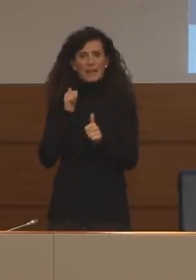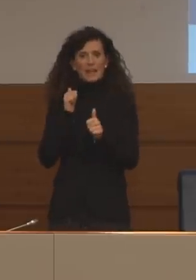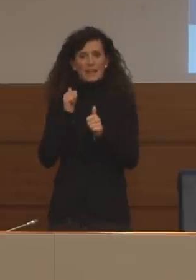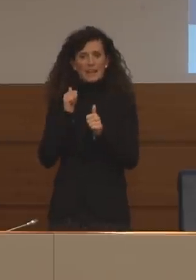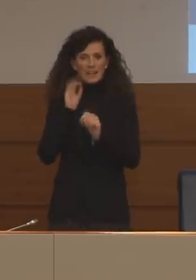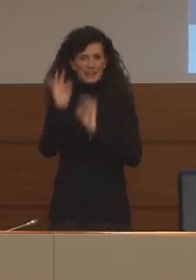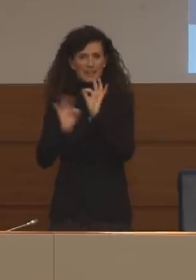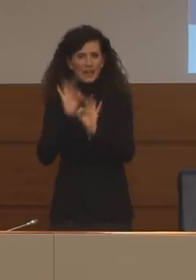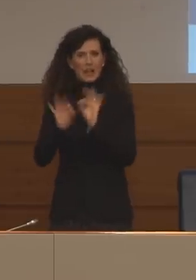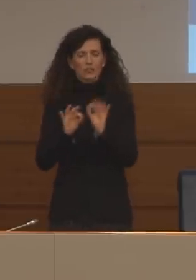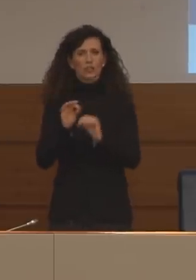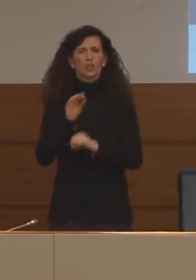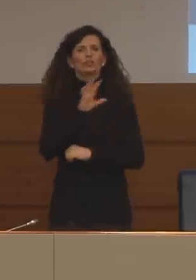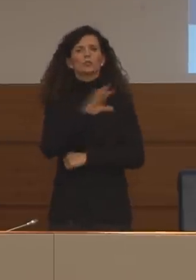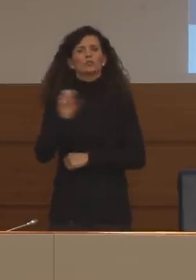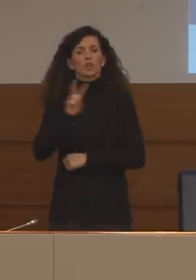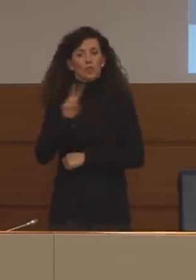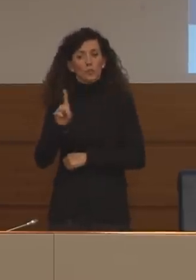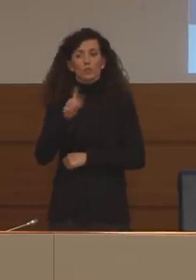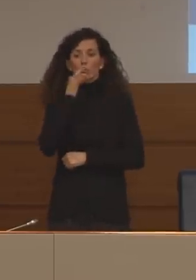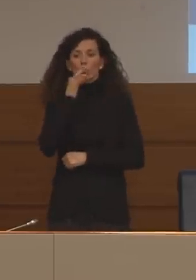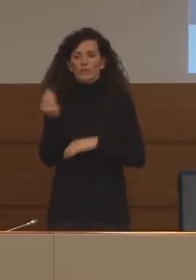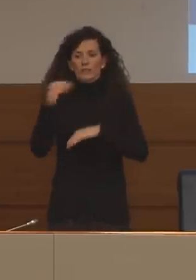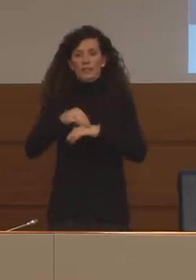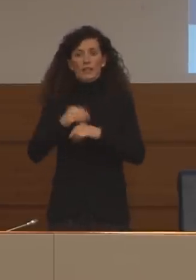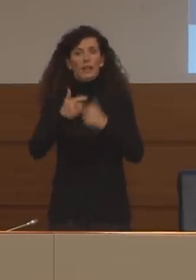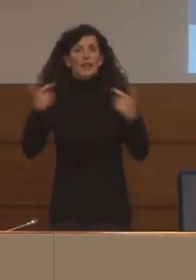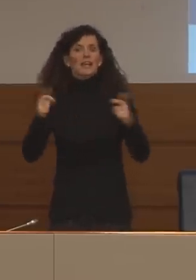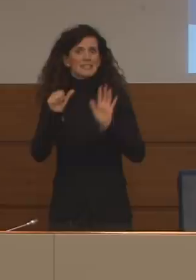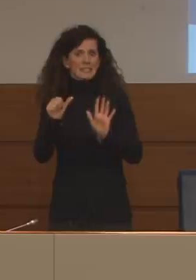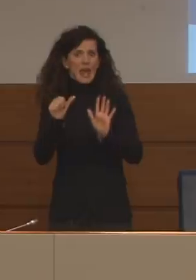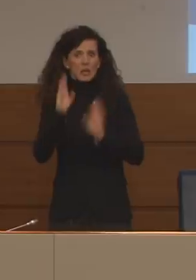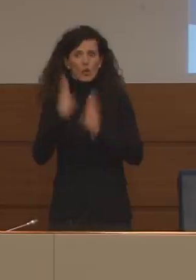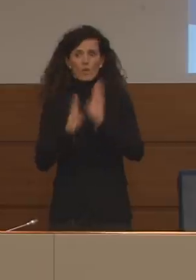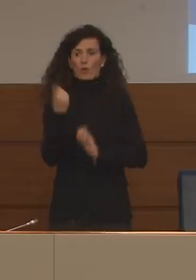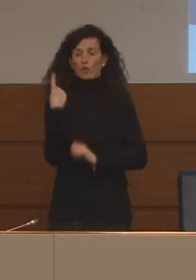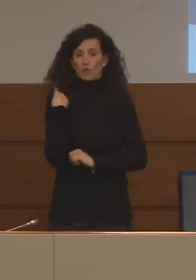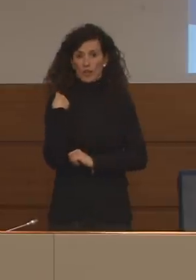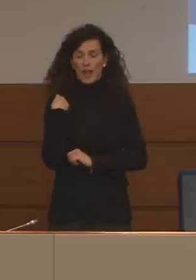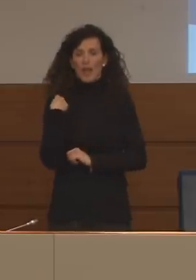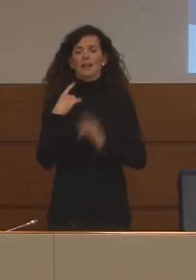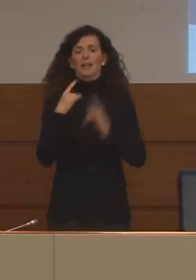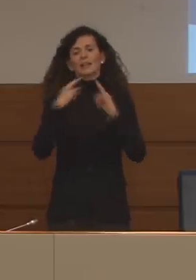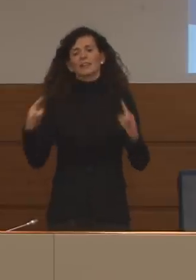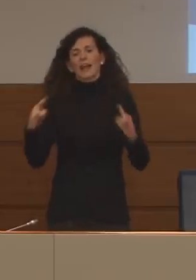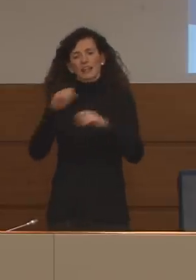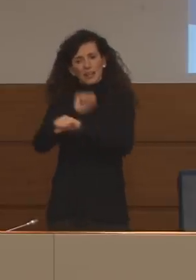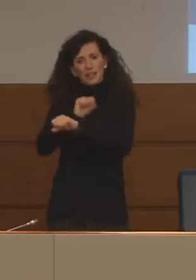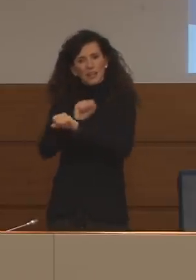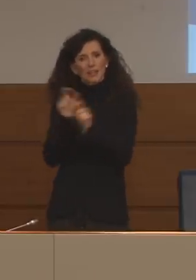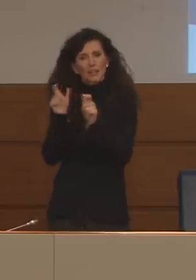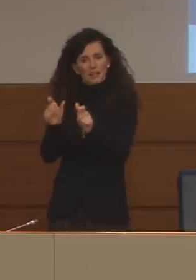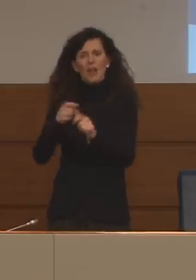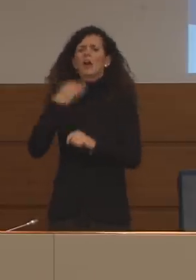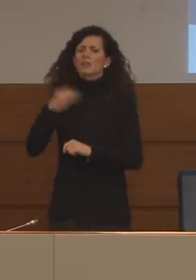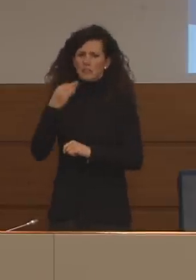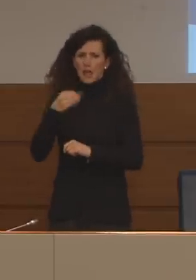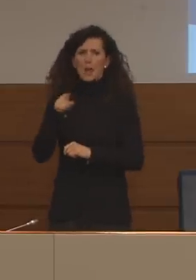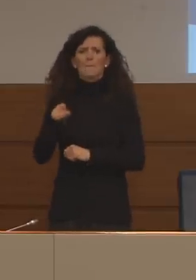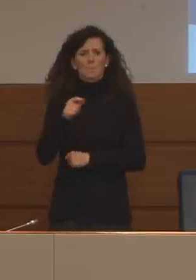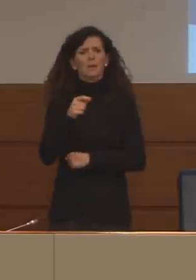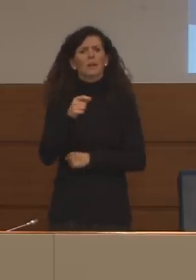521 sempio di ieri le tende per il triage penitenziario sono sempre operative